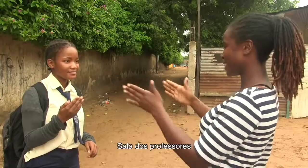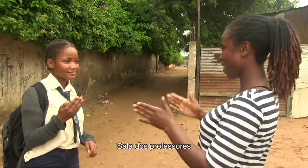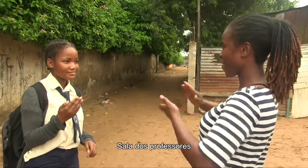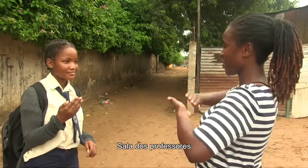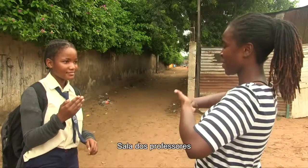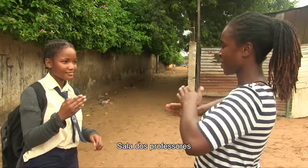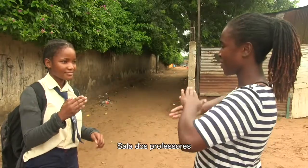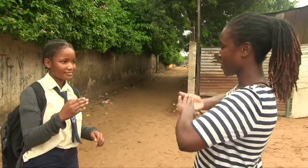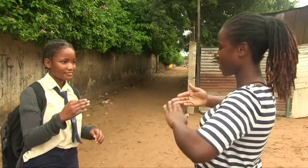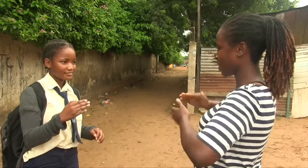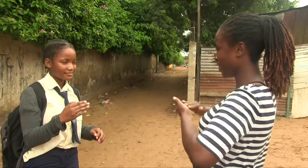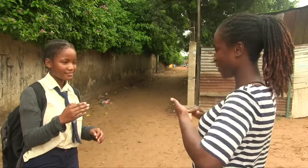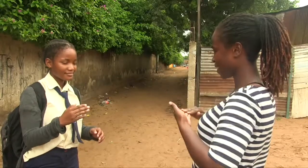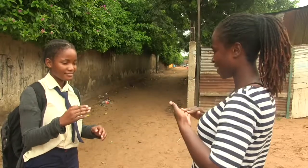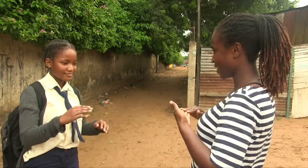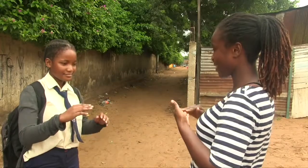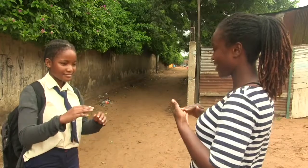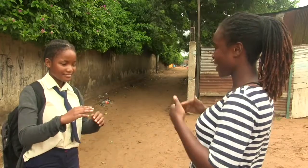Sala dos professores.